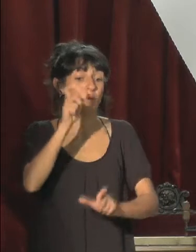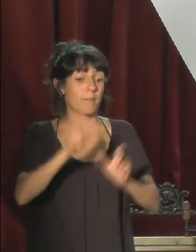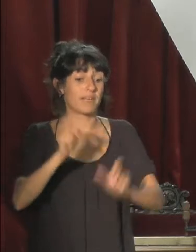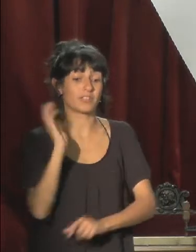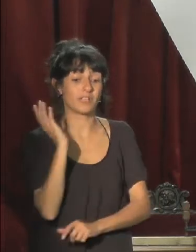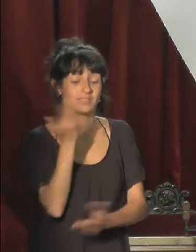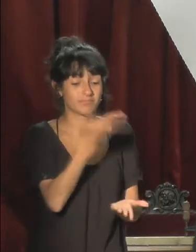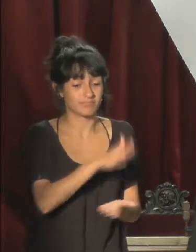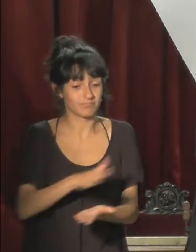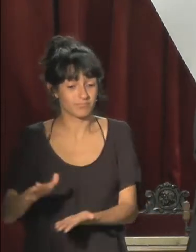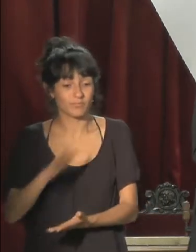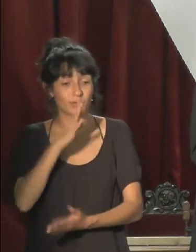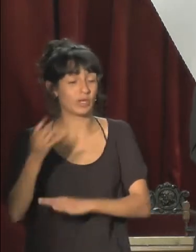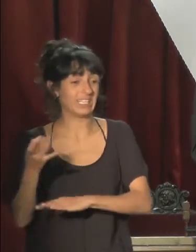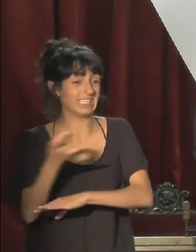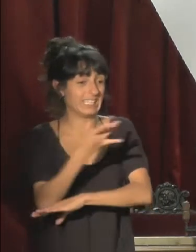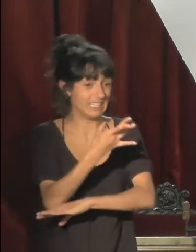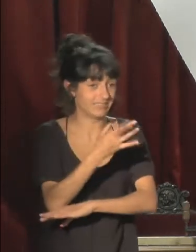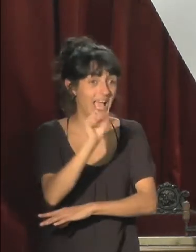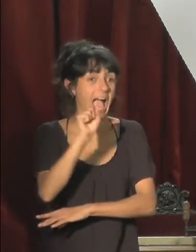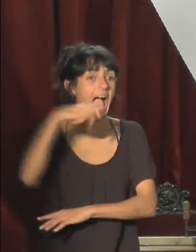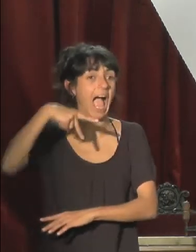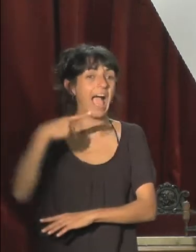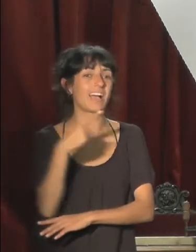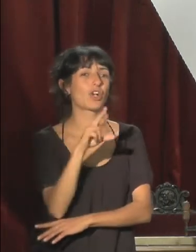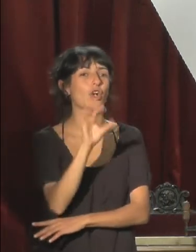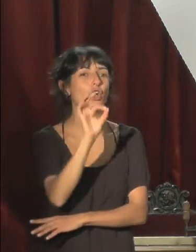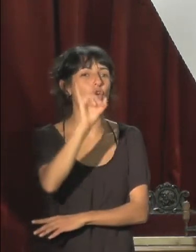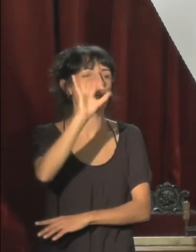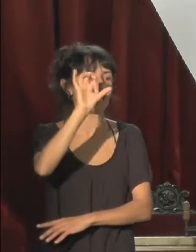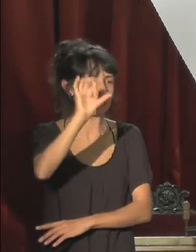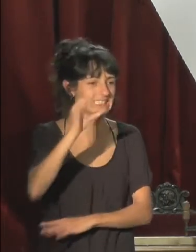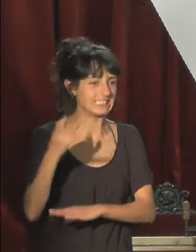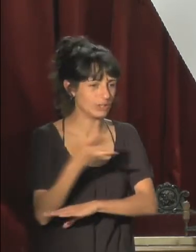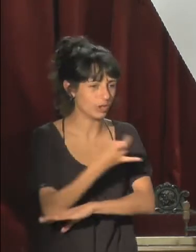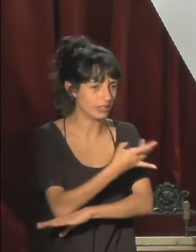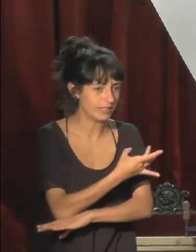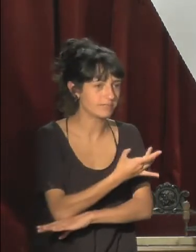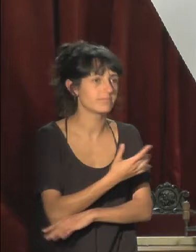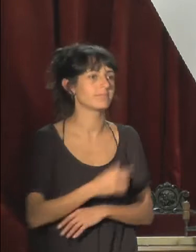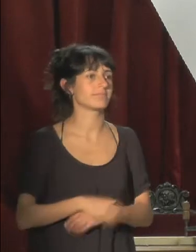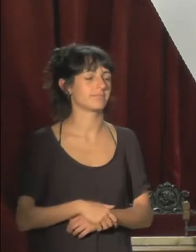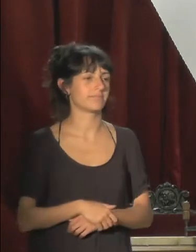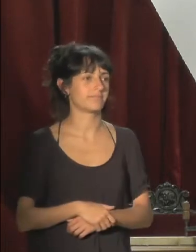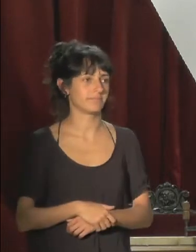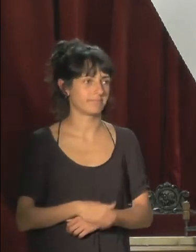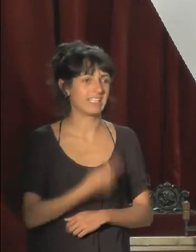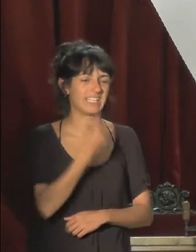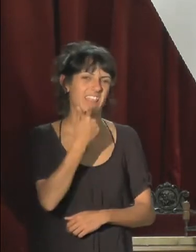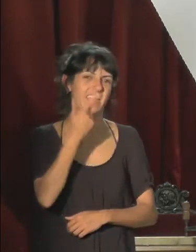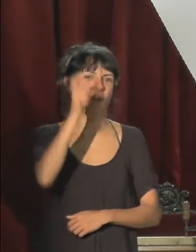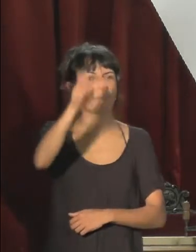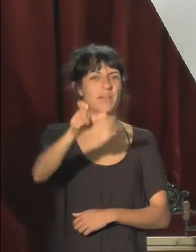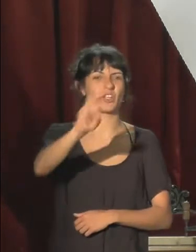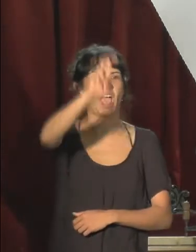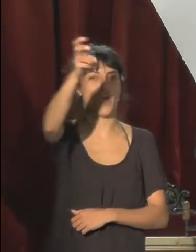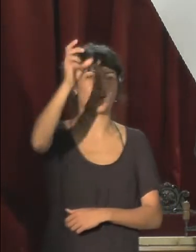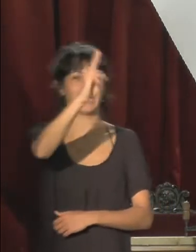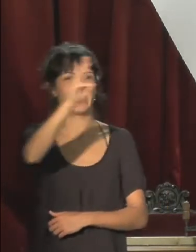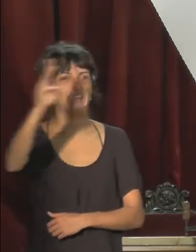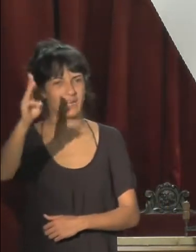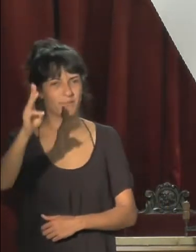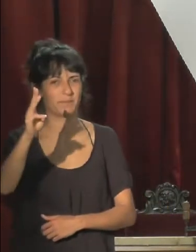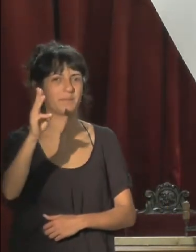de Angrois, decía o bárbaro do Partido Popular. E nunca